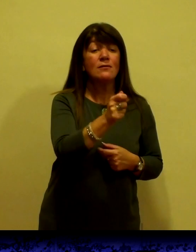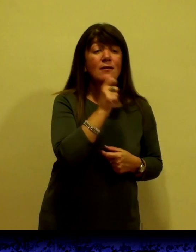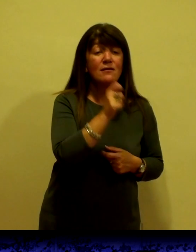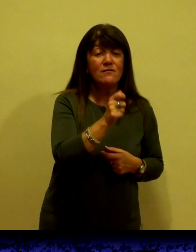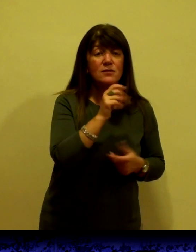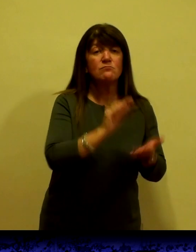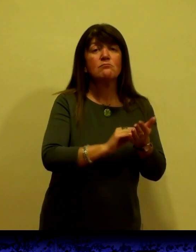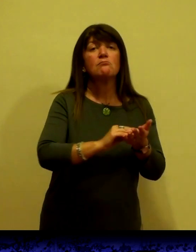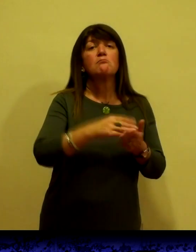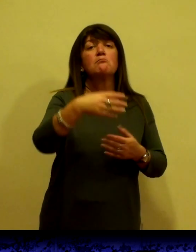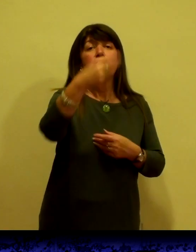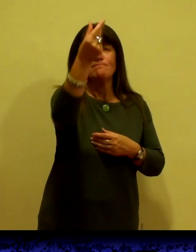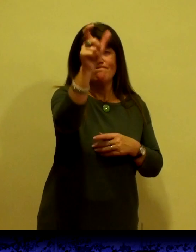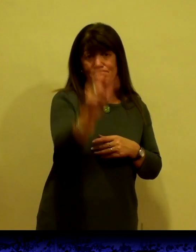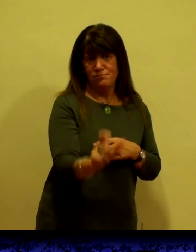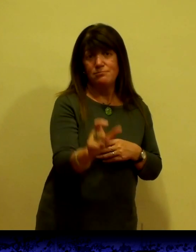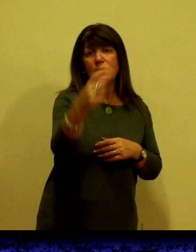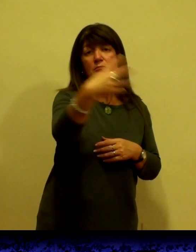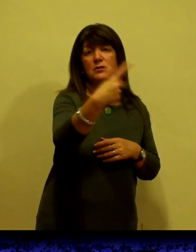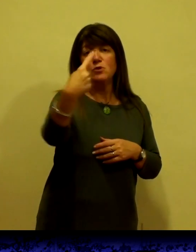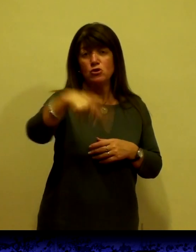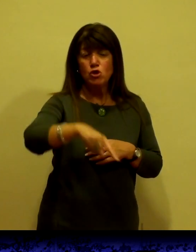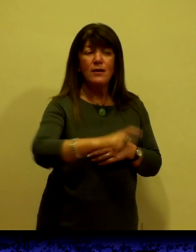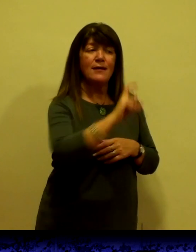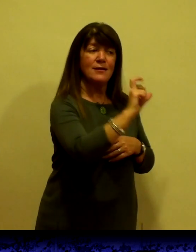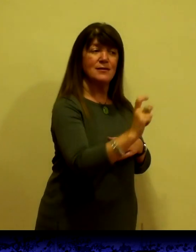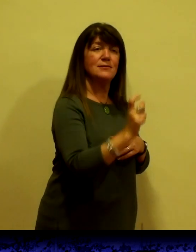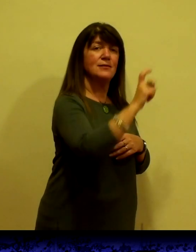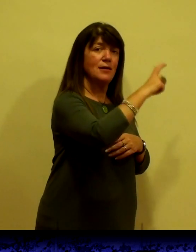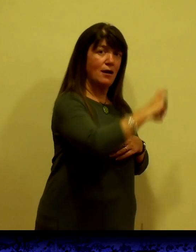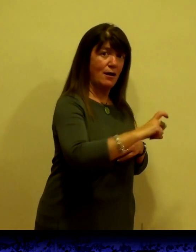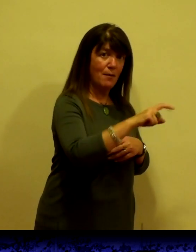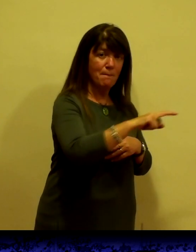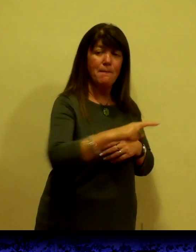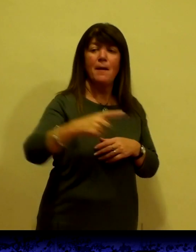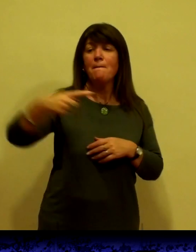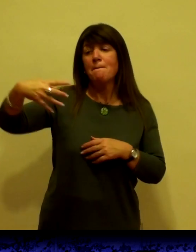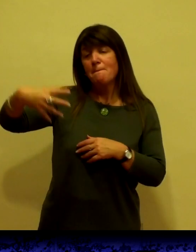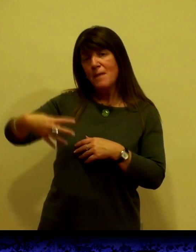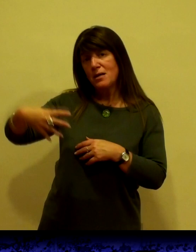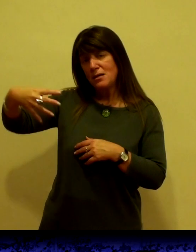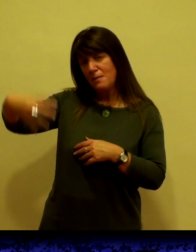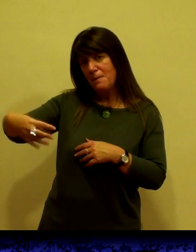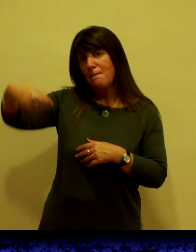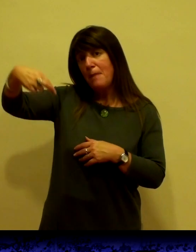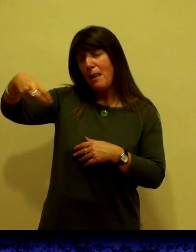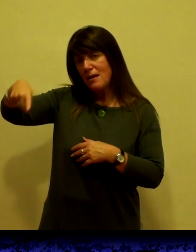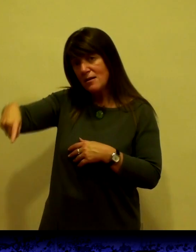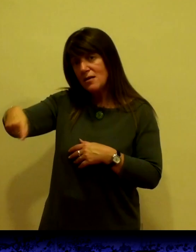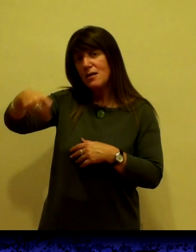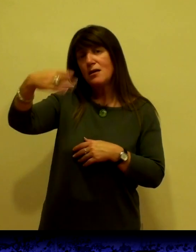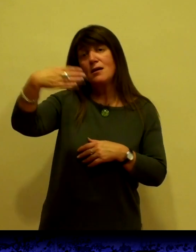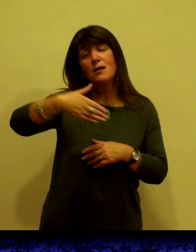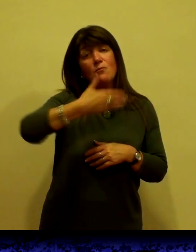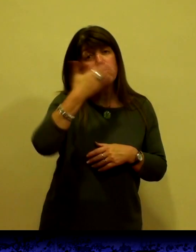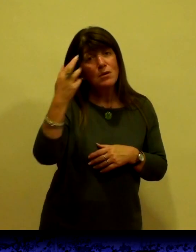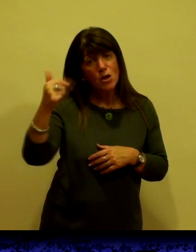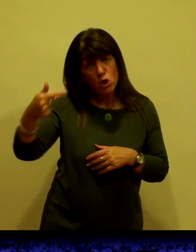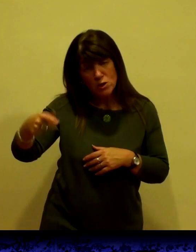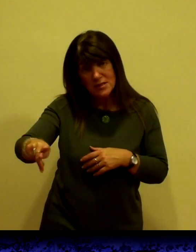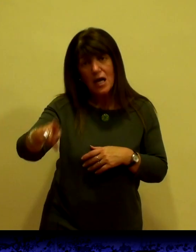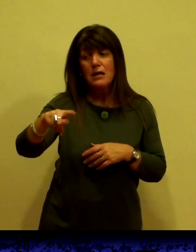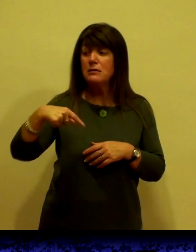Massimiliano Gioni, ma anche Cristina Krebs, Mattia Pellegrini, Margherita Sani e Bianca Tosatti saranno invece presenti